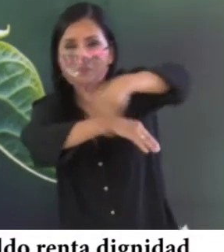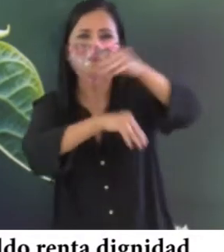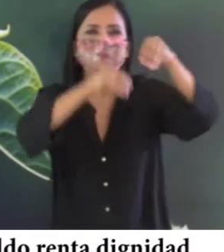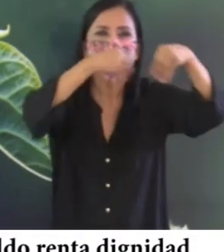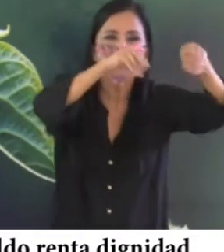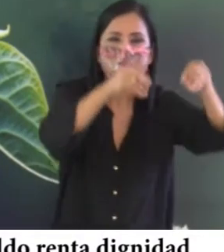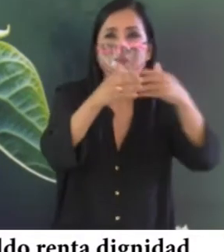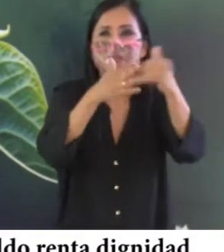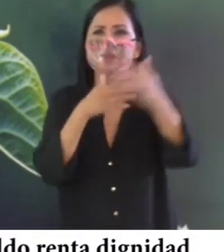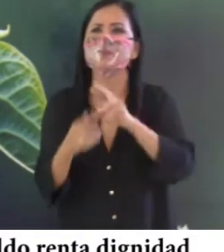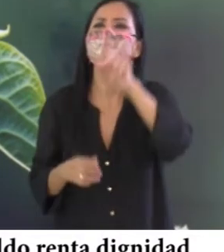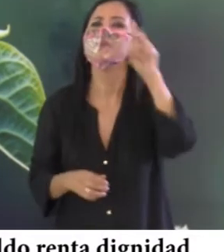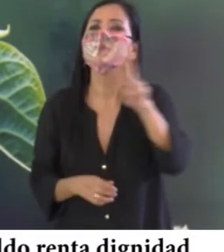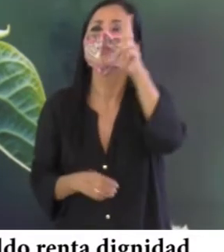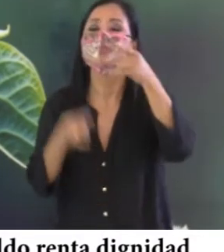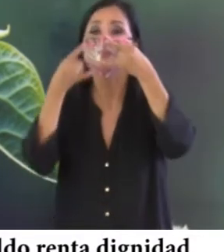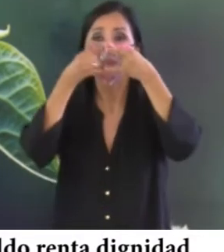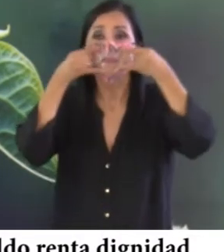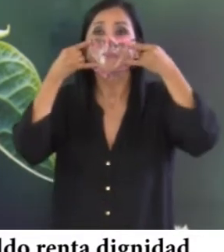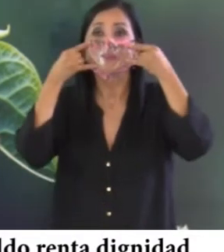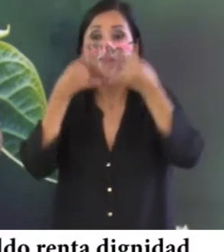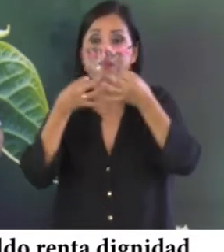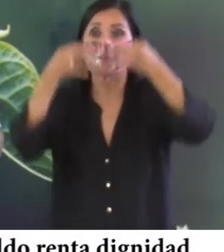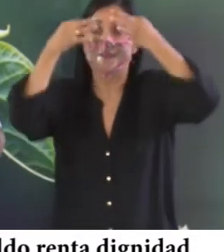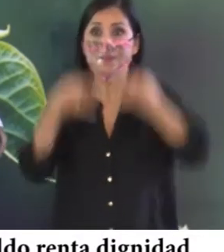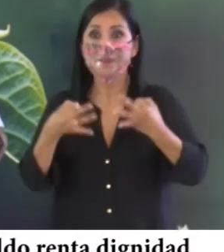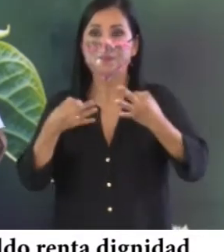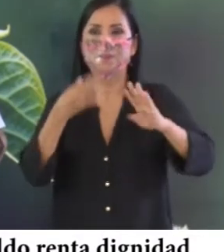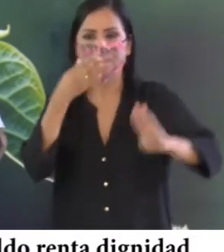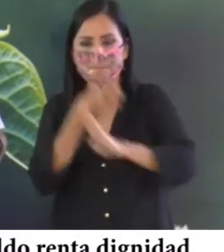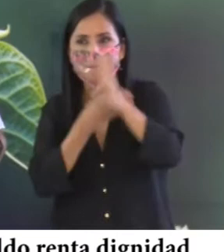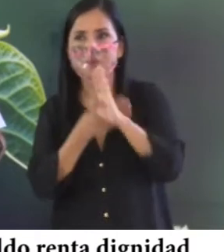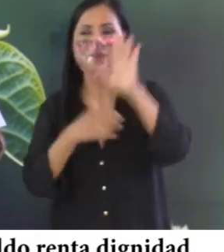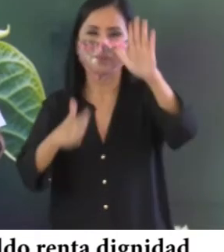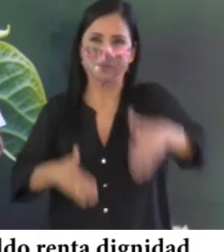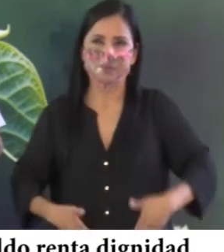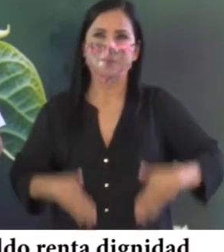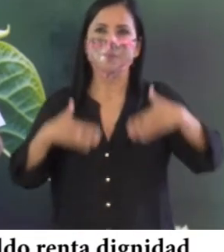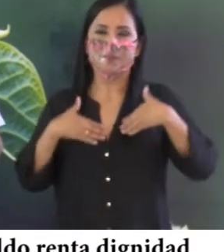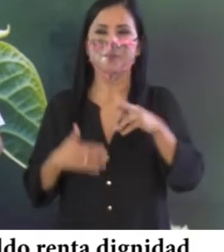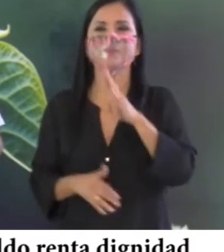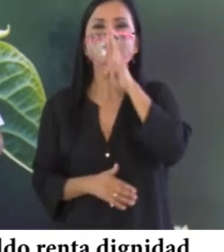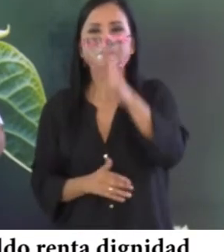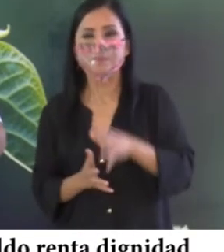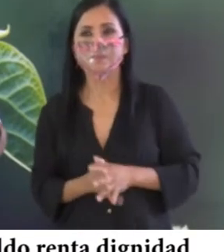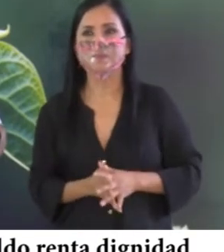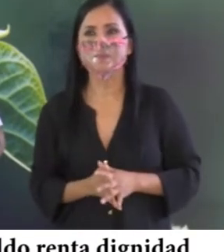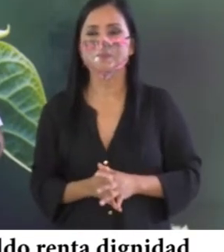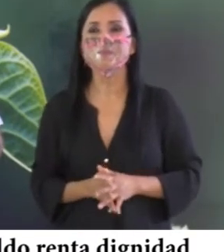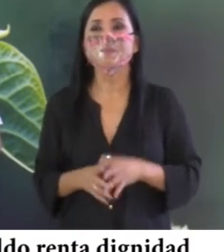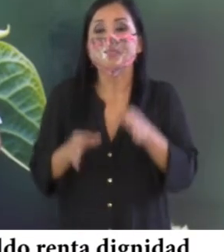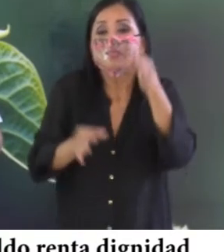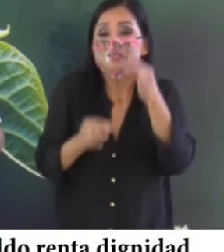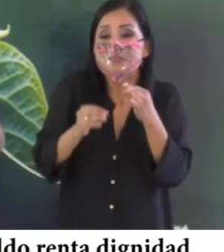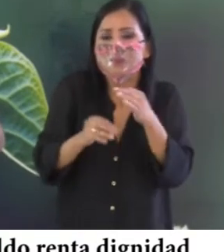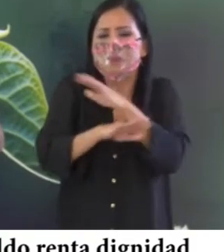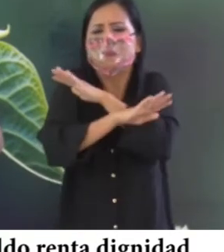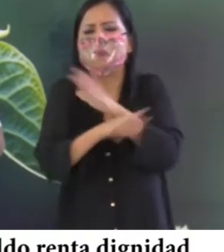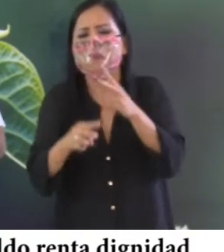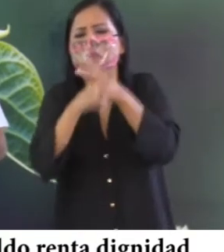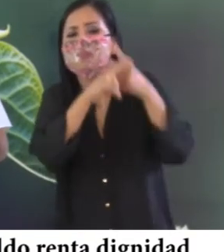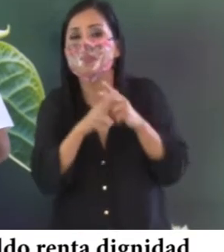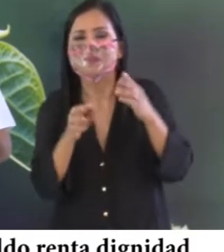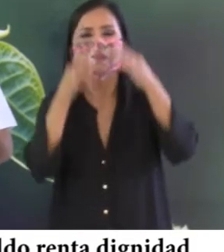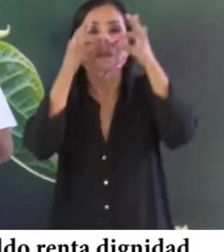exponerse, utilicen barbijos que vayan a proteger la vida en realidad, porque un simple descuido va a